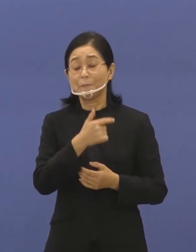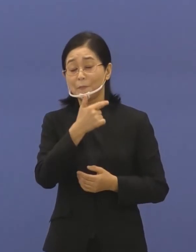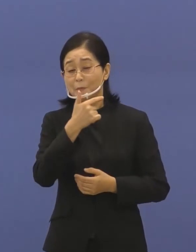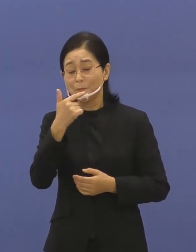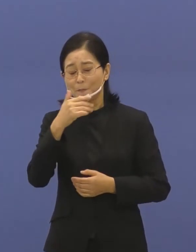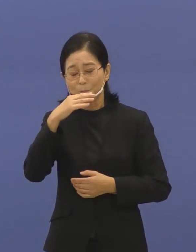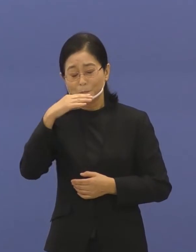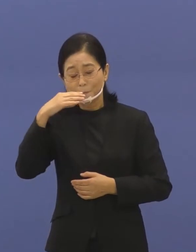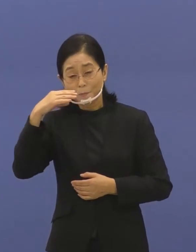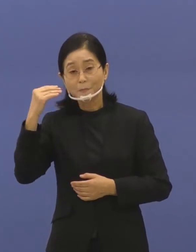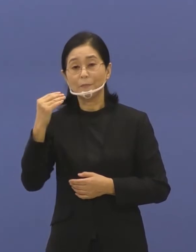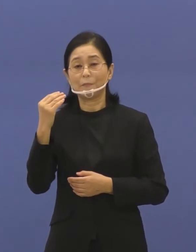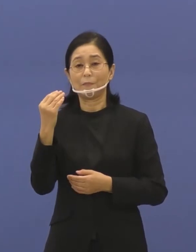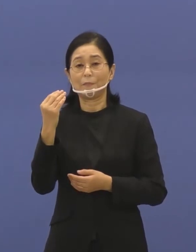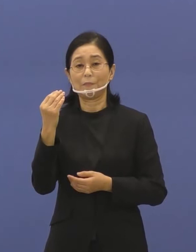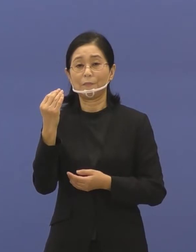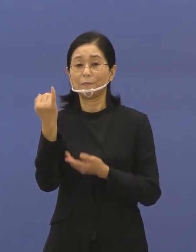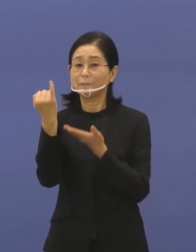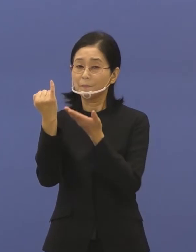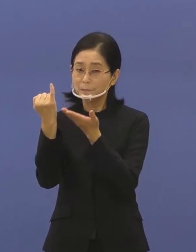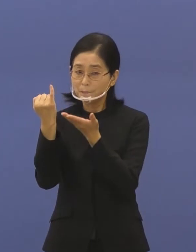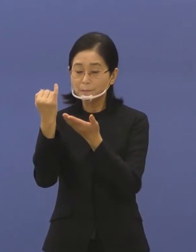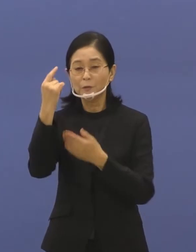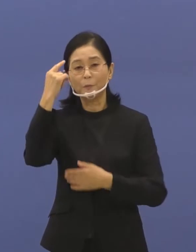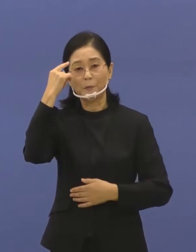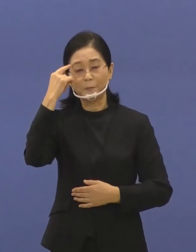と思いますので、